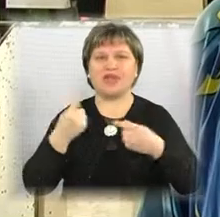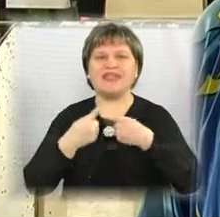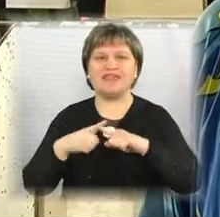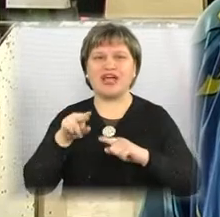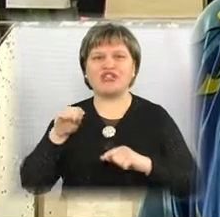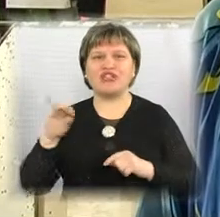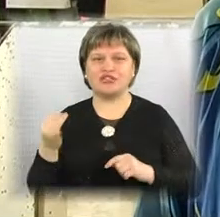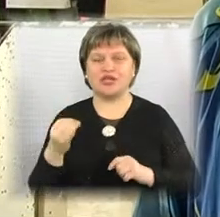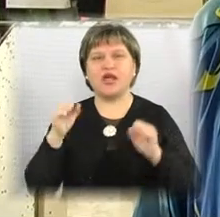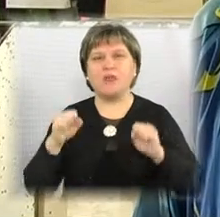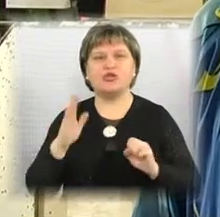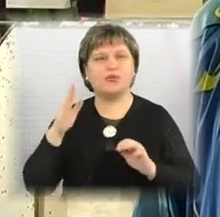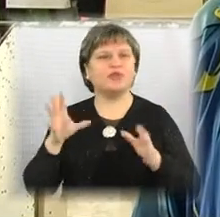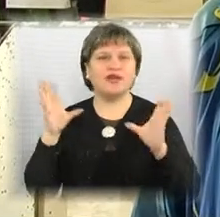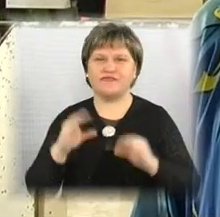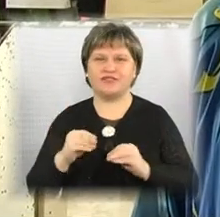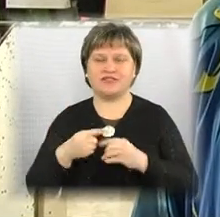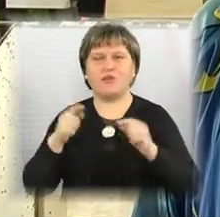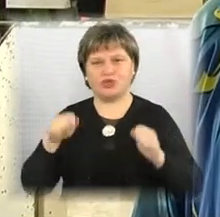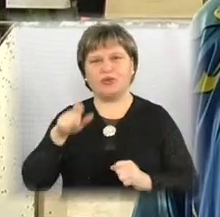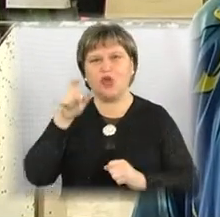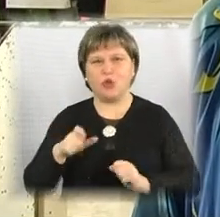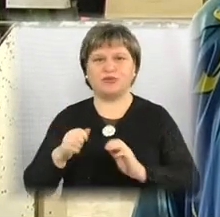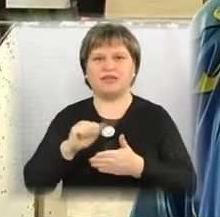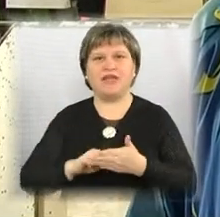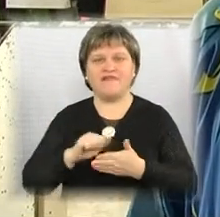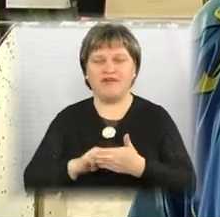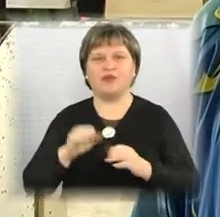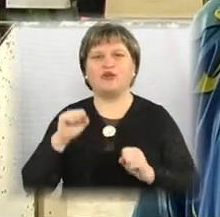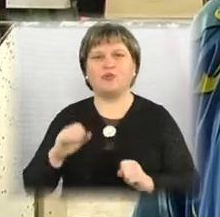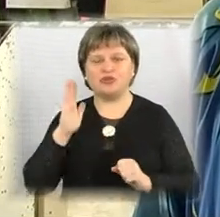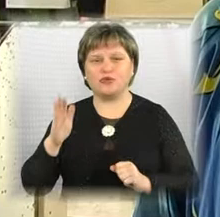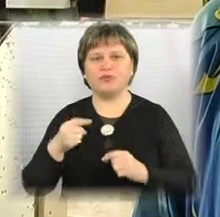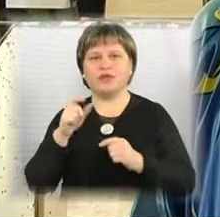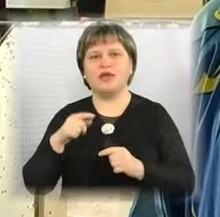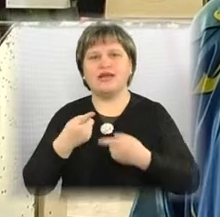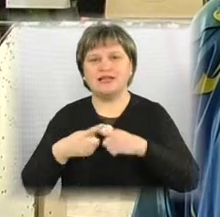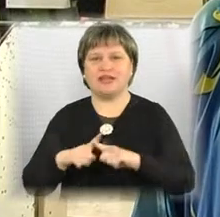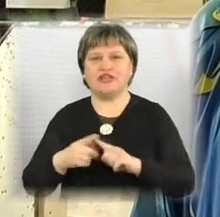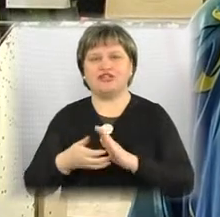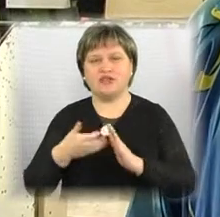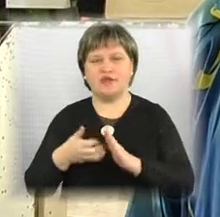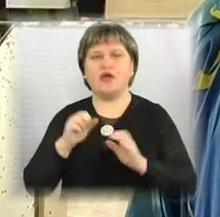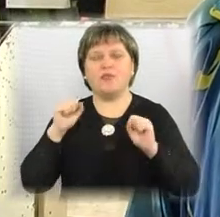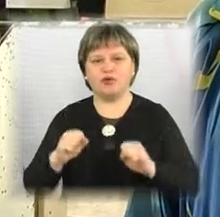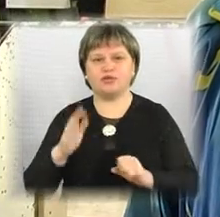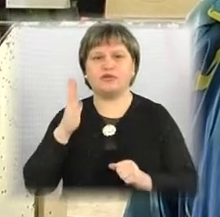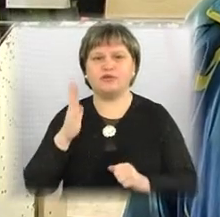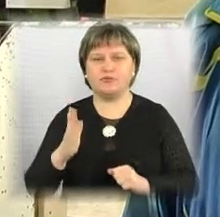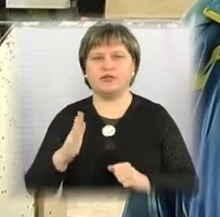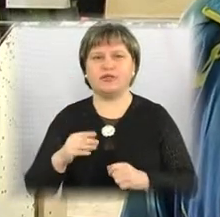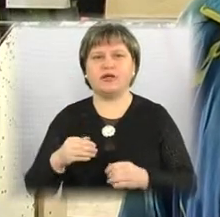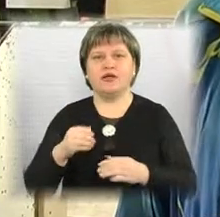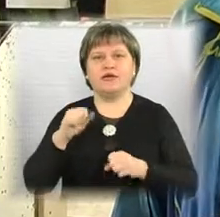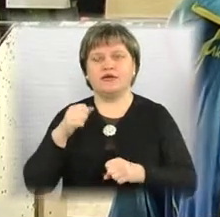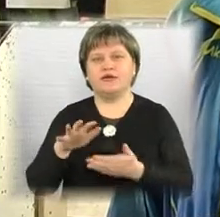бути все, може бути людський фактор, може бути технічний фактор, відмова зброї. І треба бути